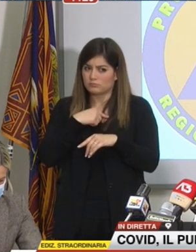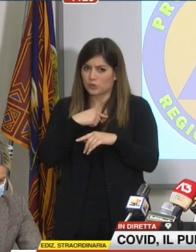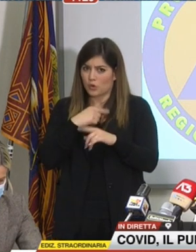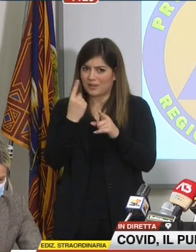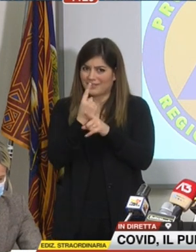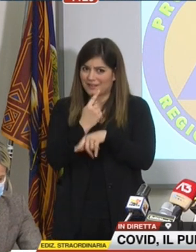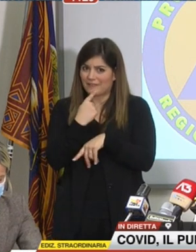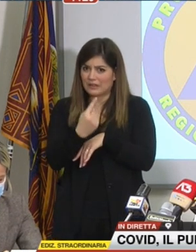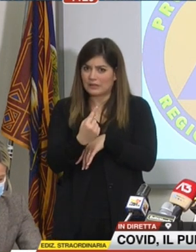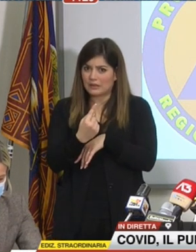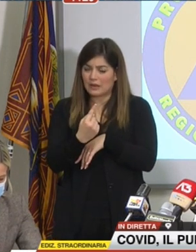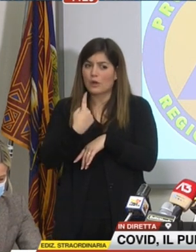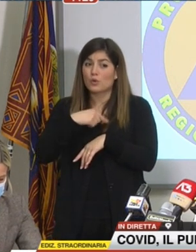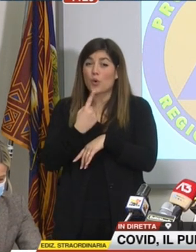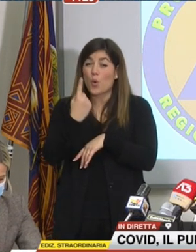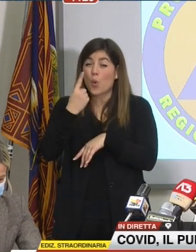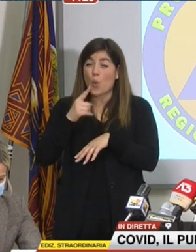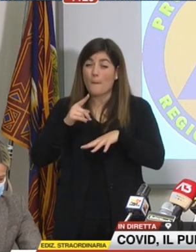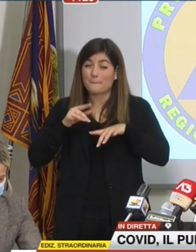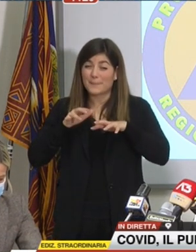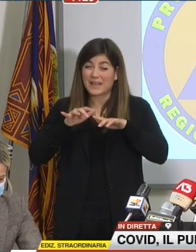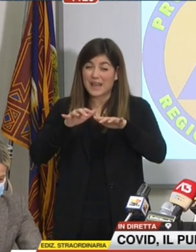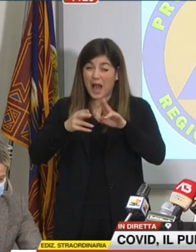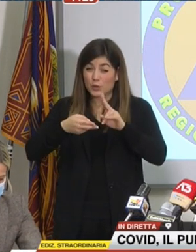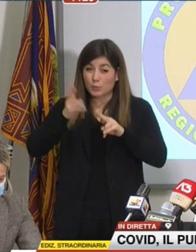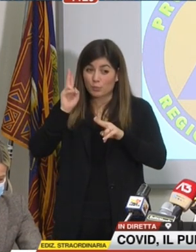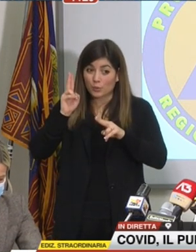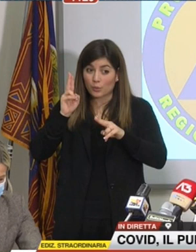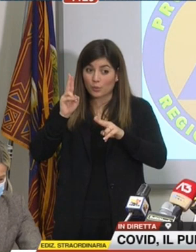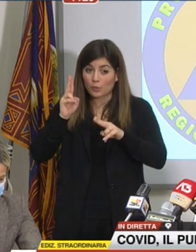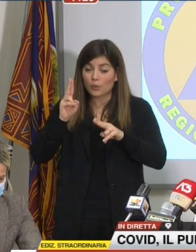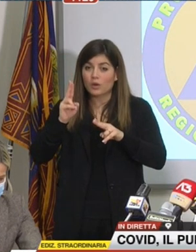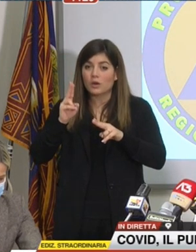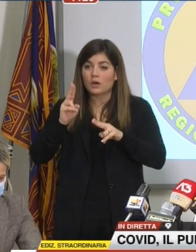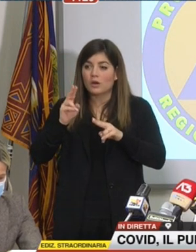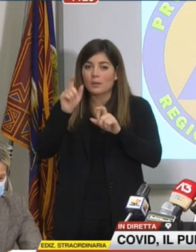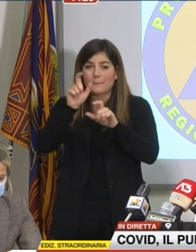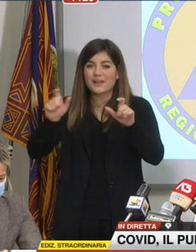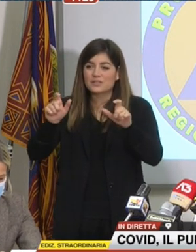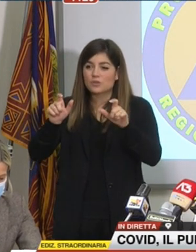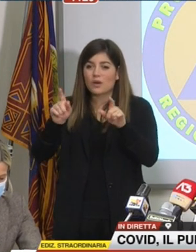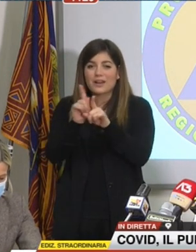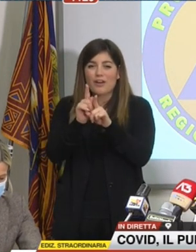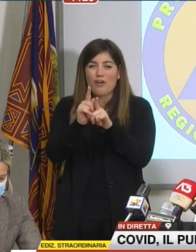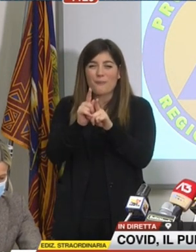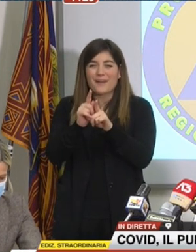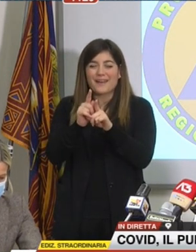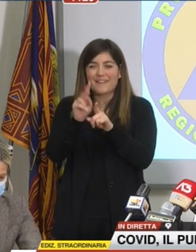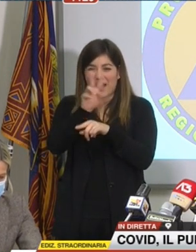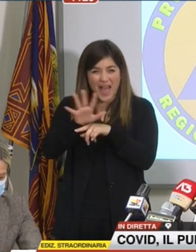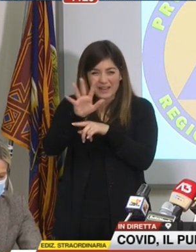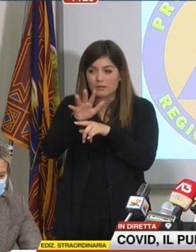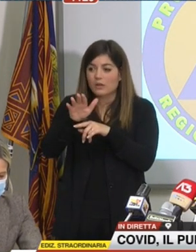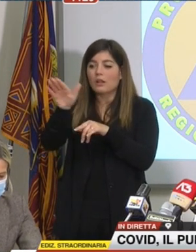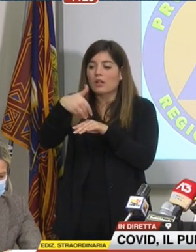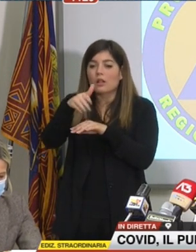ogni anno 1.179 milioni di euro dalle tasche dei veneti. E a volte mi chiama qualcuno e dice, no, ma sai, quella regione